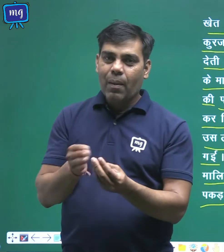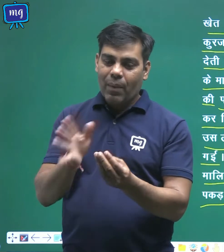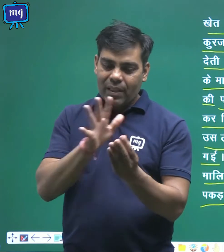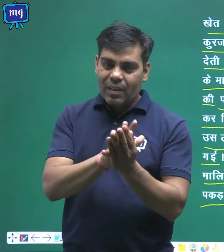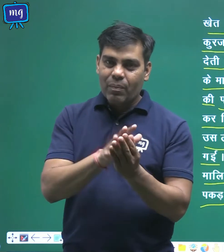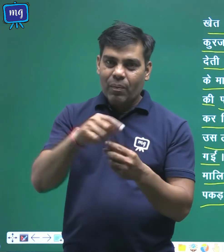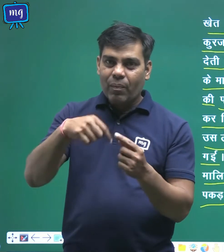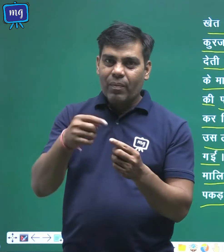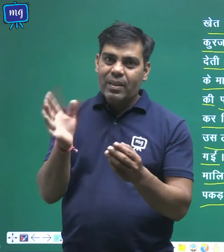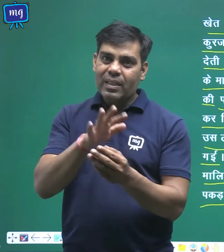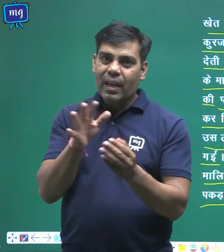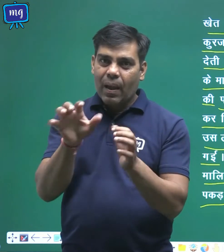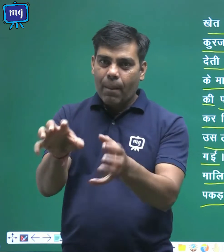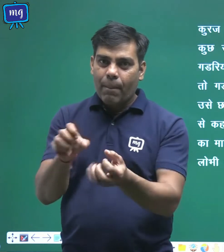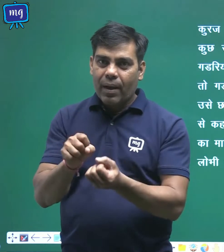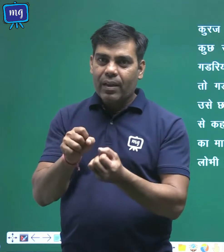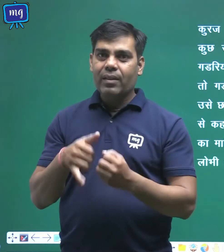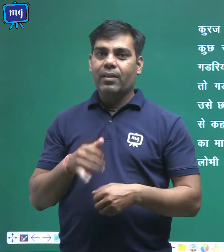है।